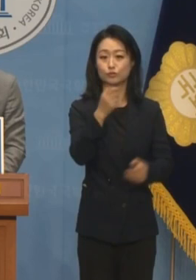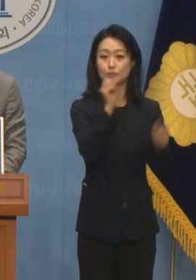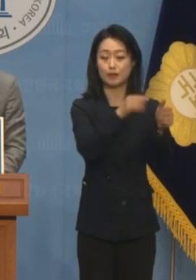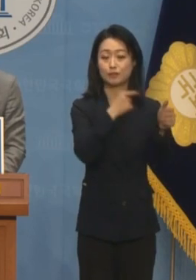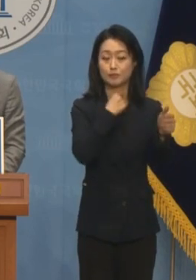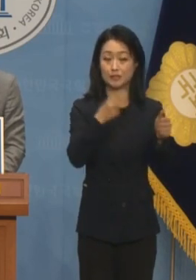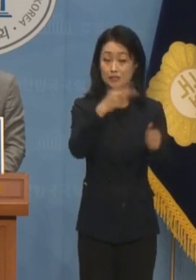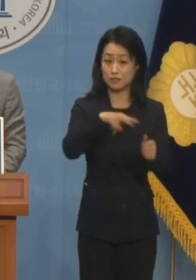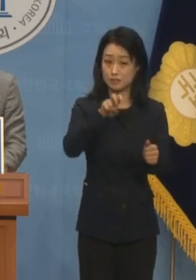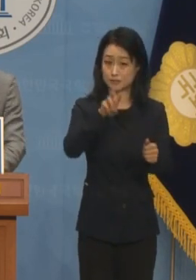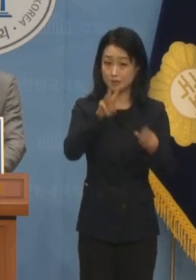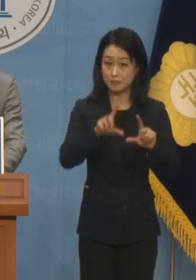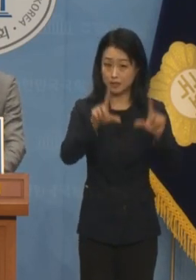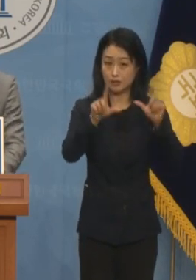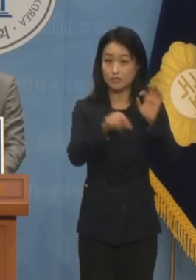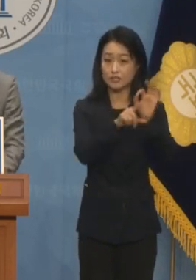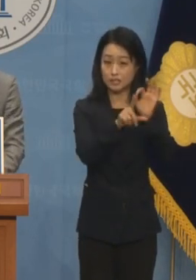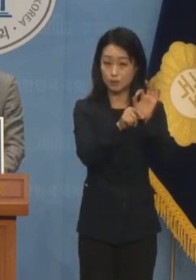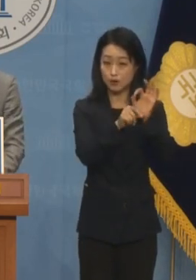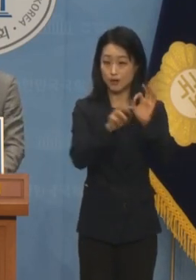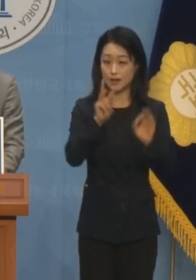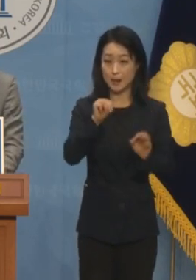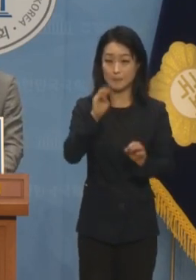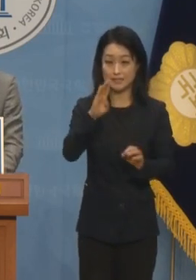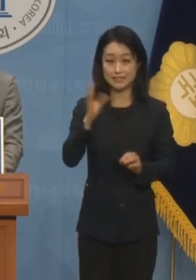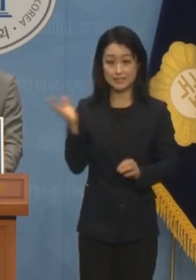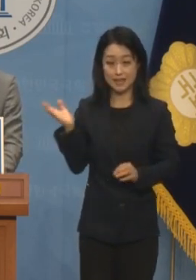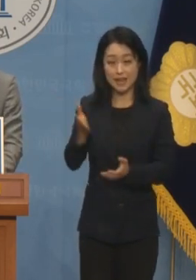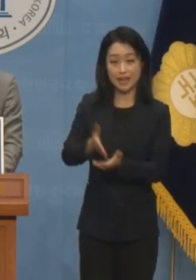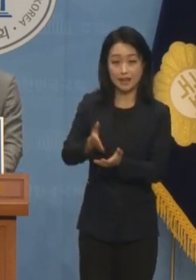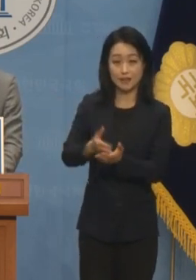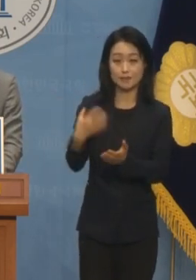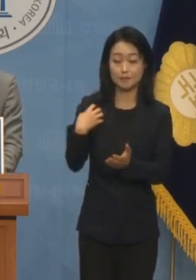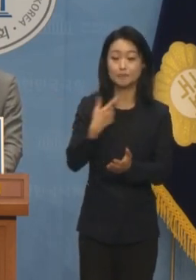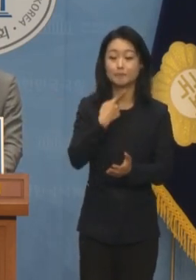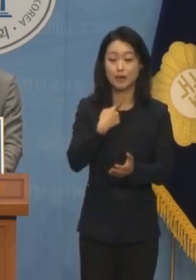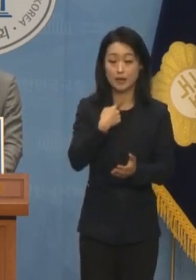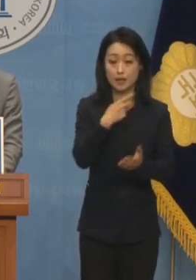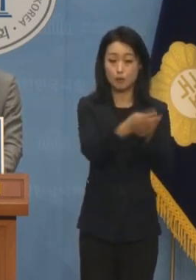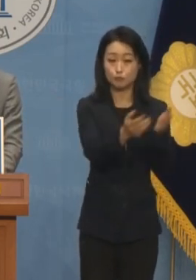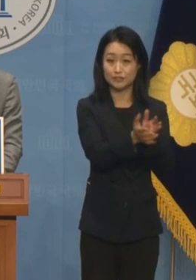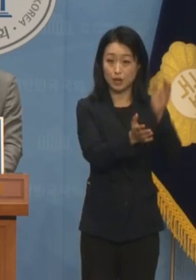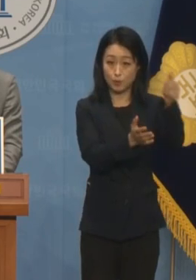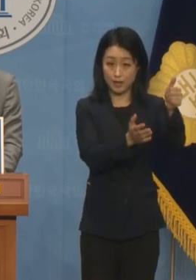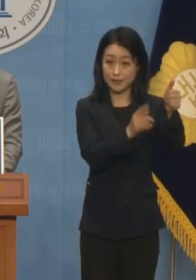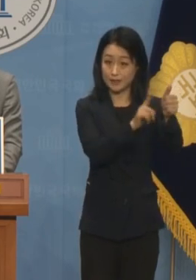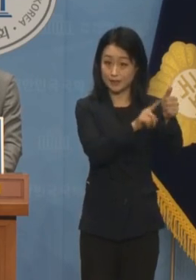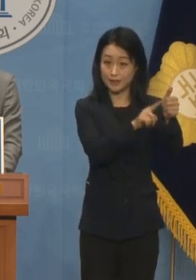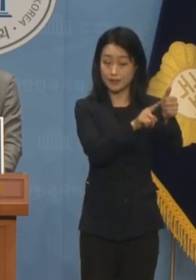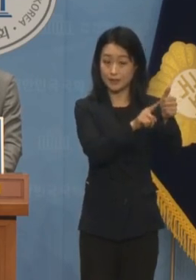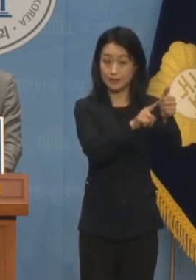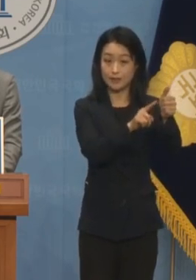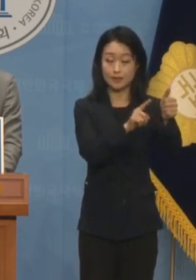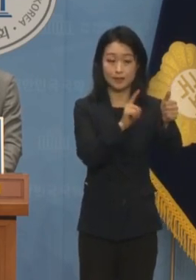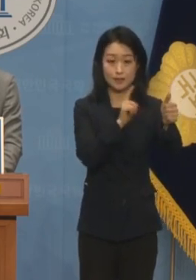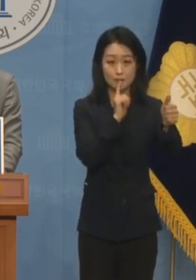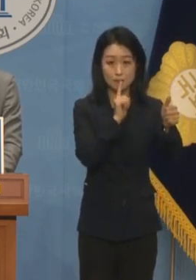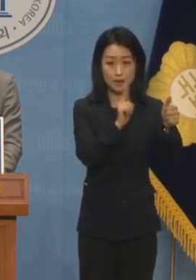10월 MBC 라디오 진행자였던 저는 당시 법무부 장관이던 한동훈 장관에 대한 이